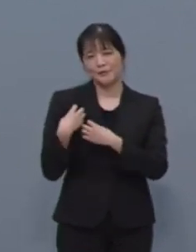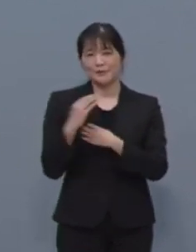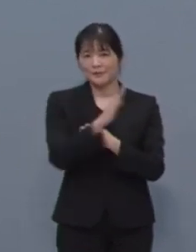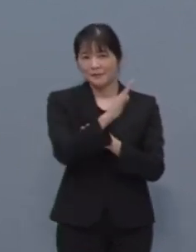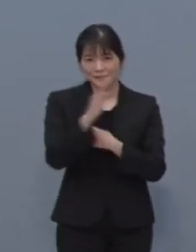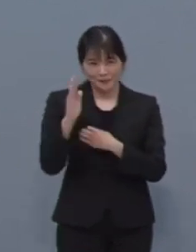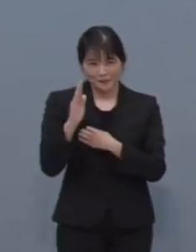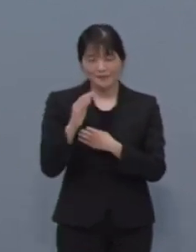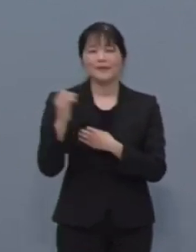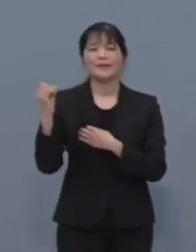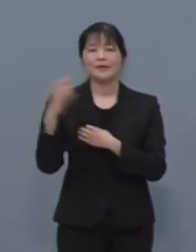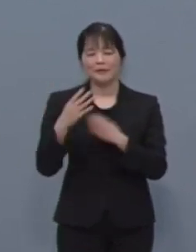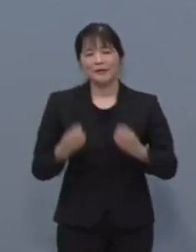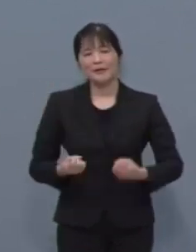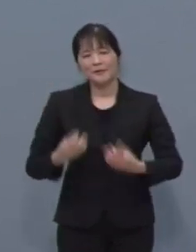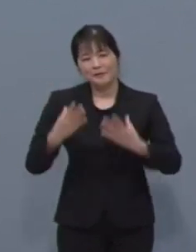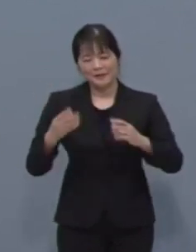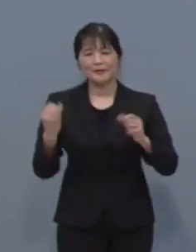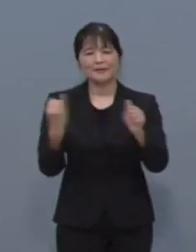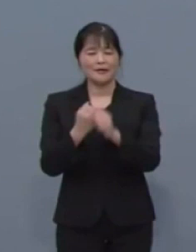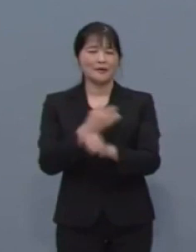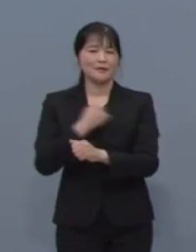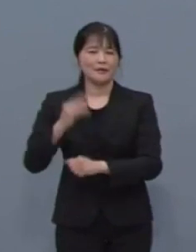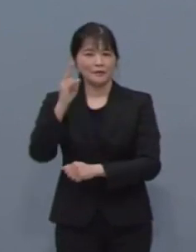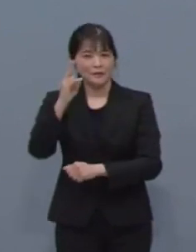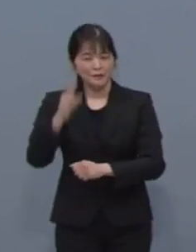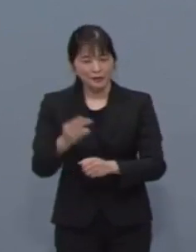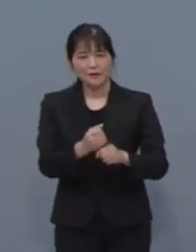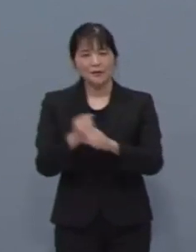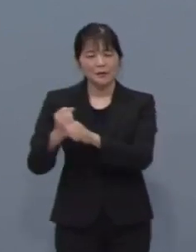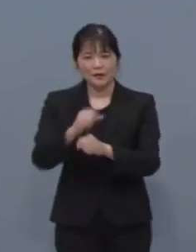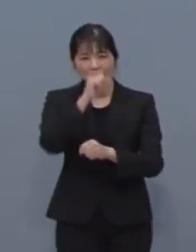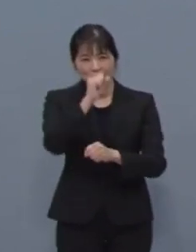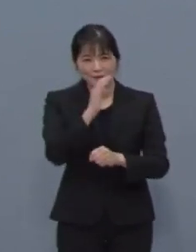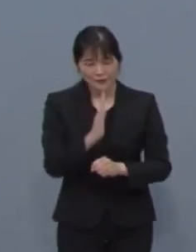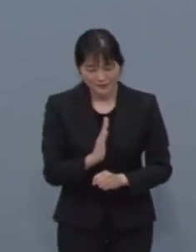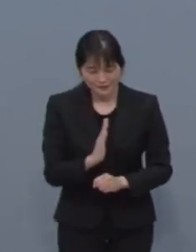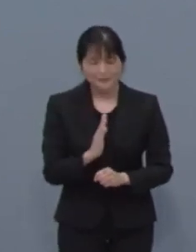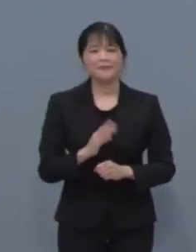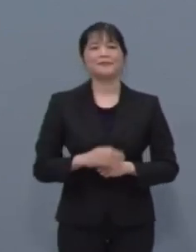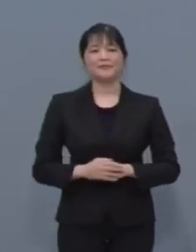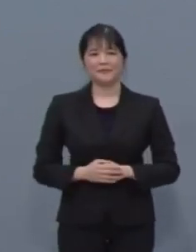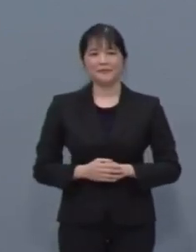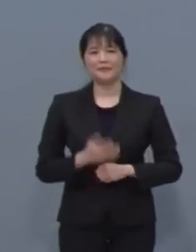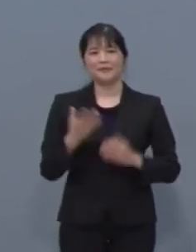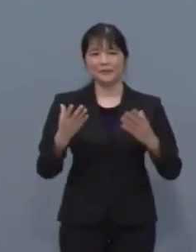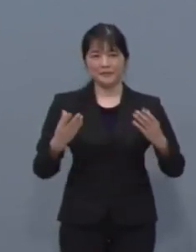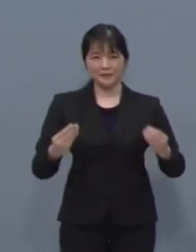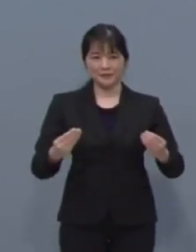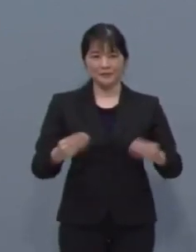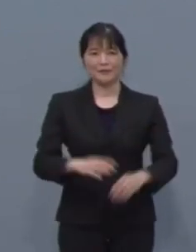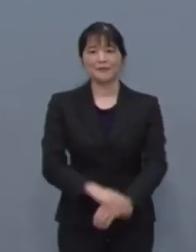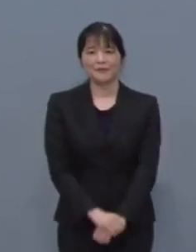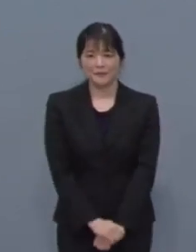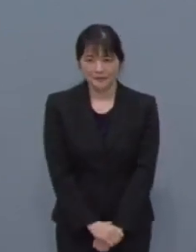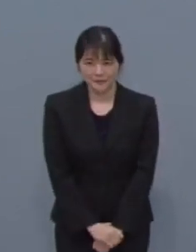小池百合子氏とメジャーたって今できるように応援よろしくお願いますお願いします以上です